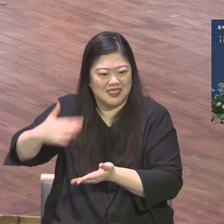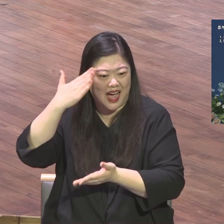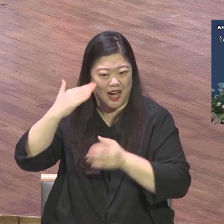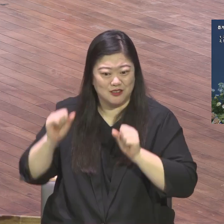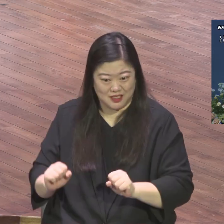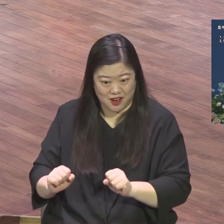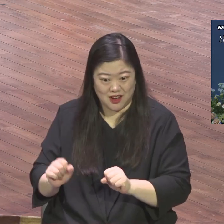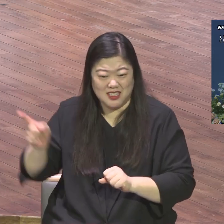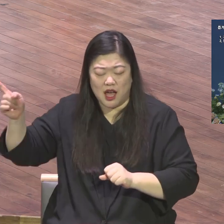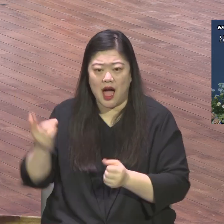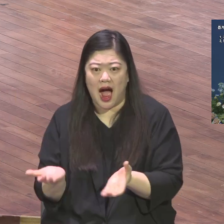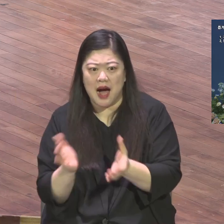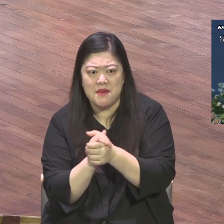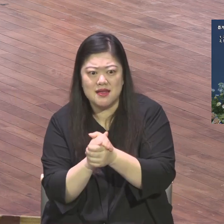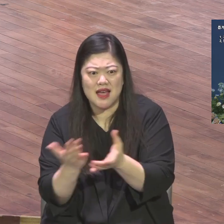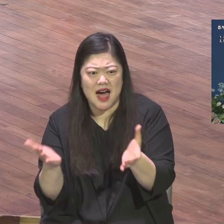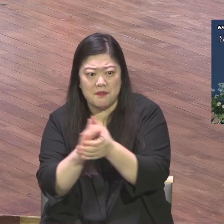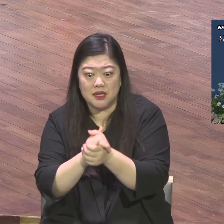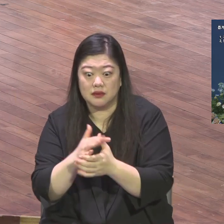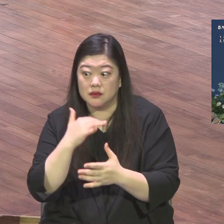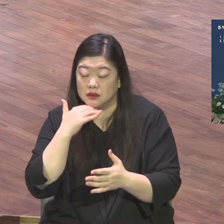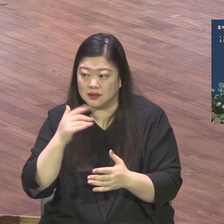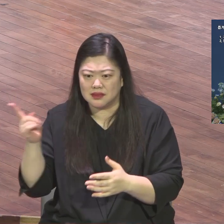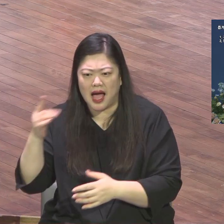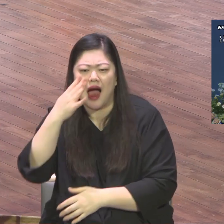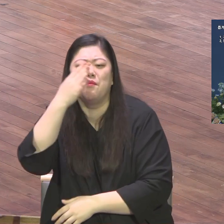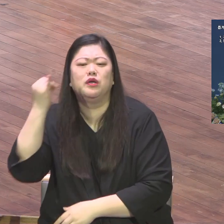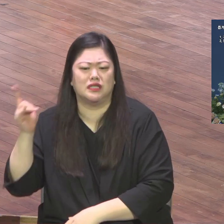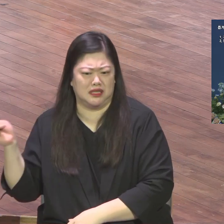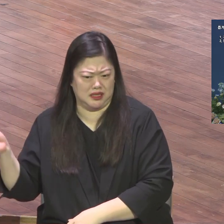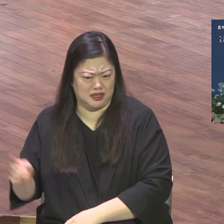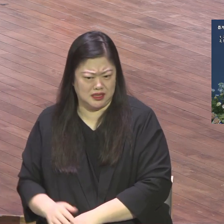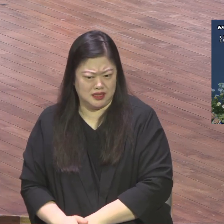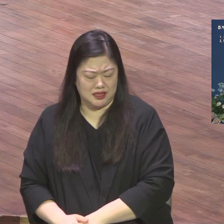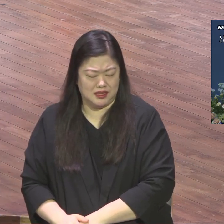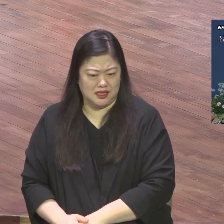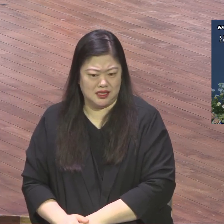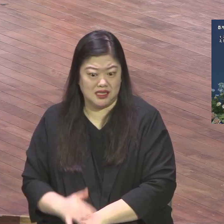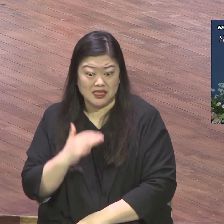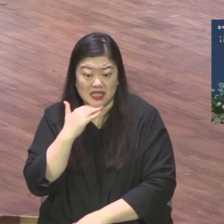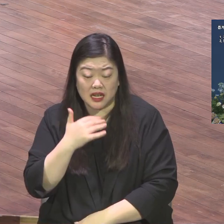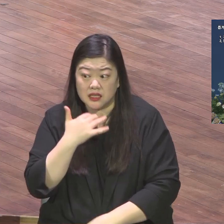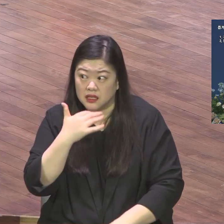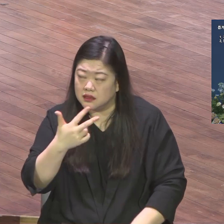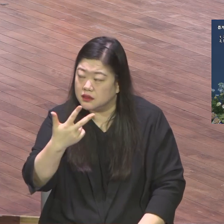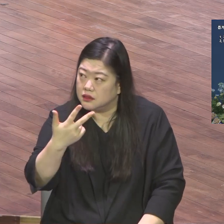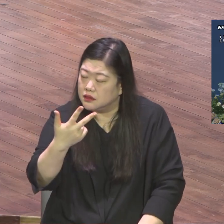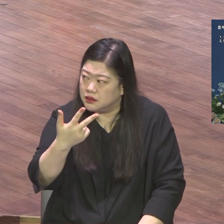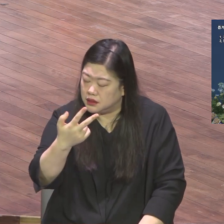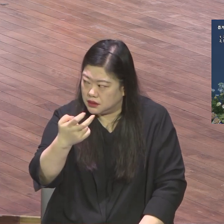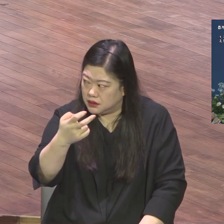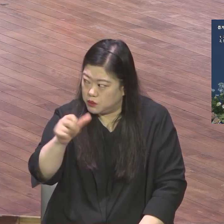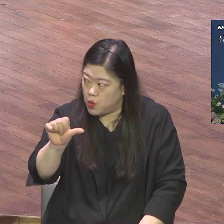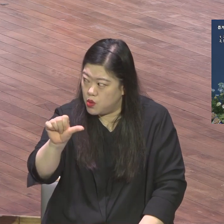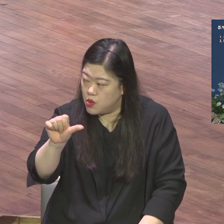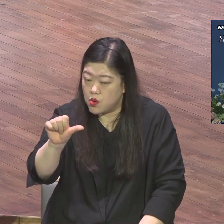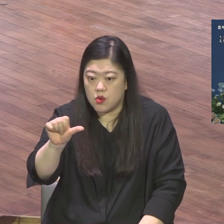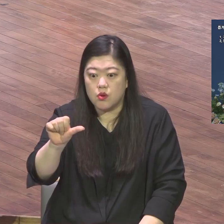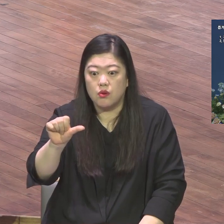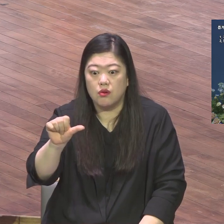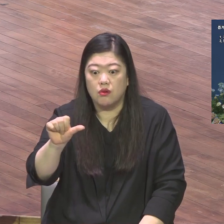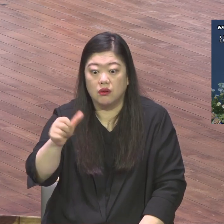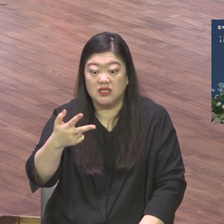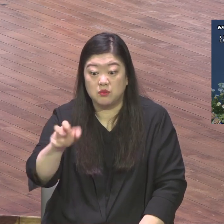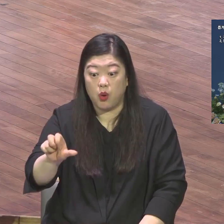그냥 아멘한 소리가 아니에요. 선교사예요. 칠레에서 왔어요. 나이가 70이 넘었어요. 열정